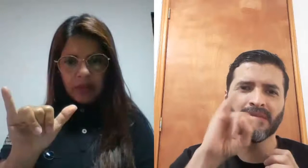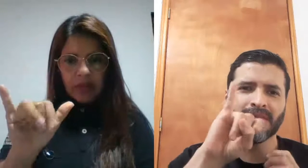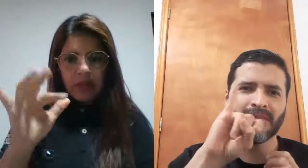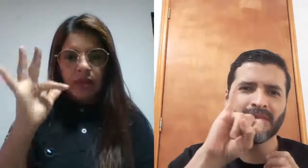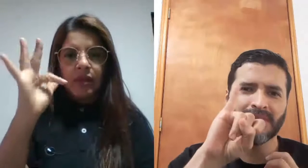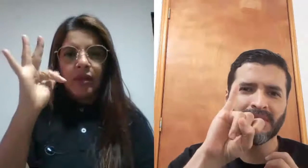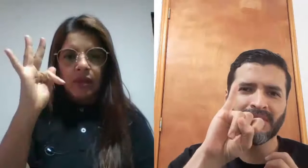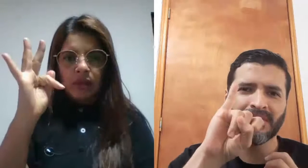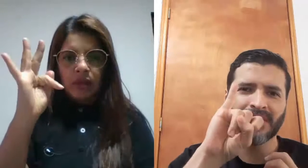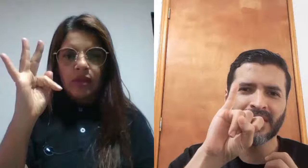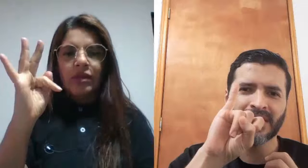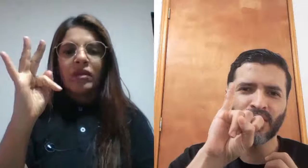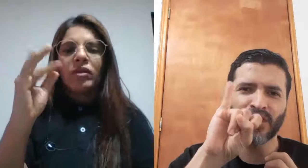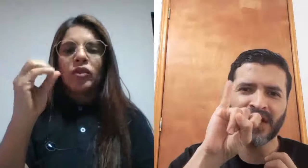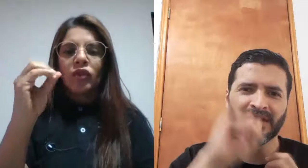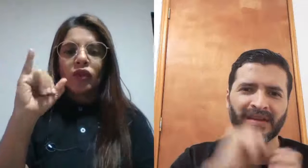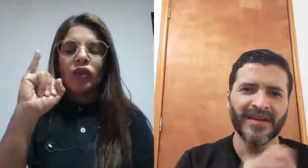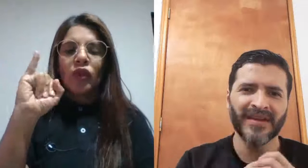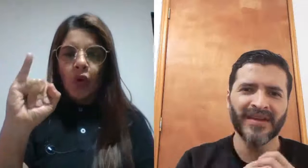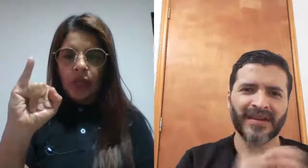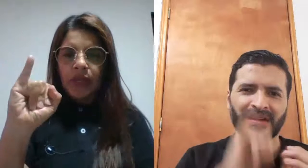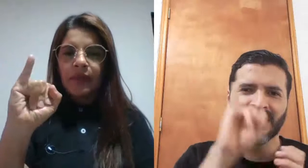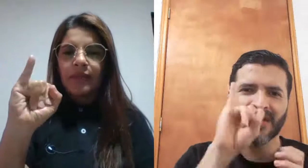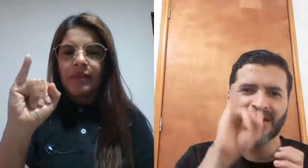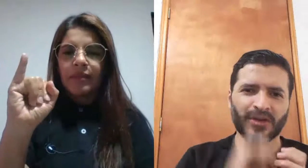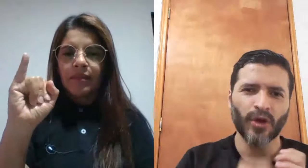Toy, con I.